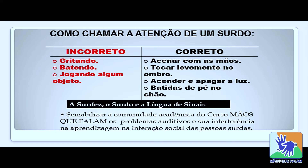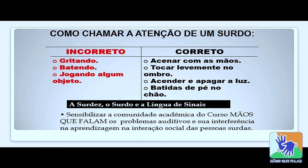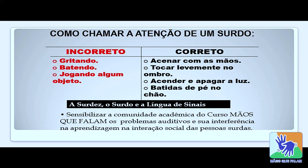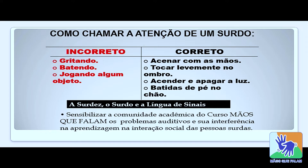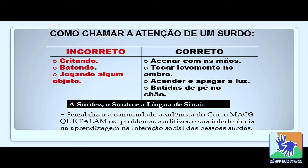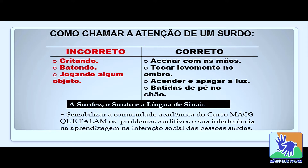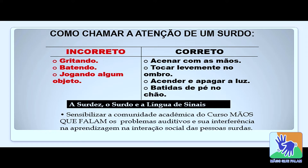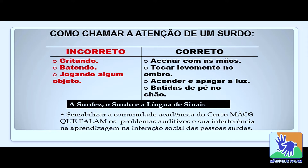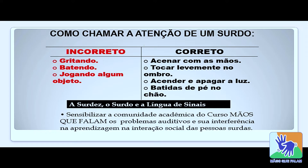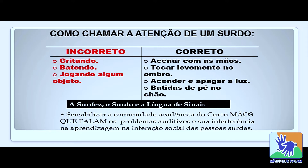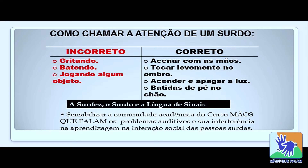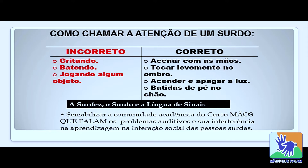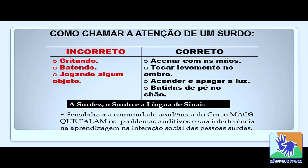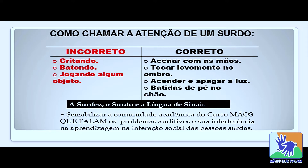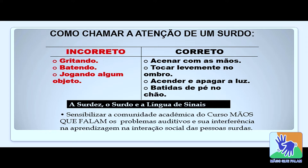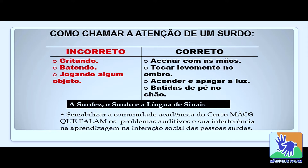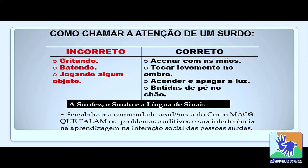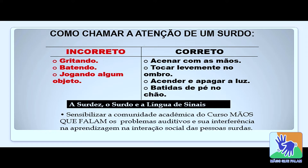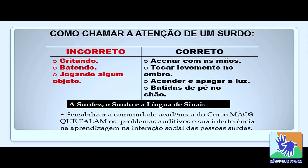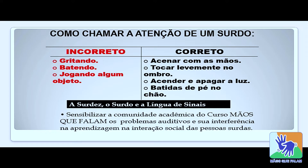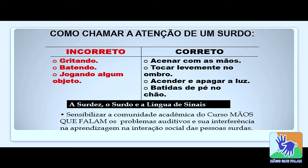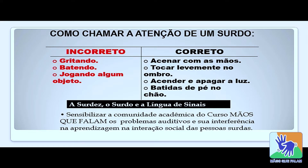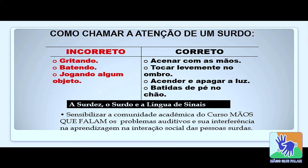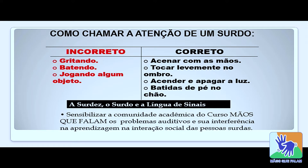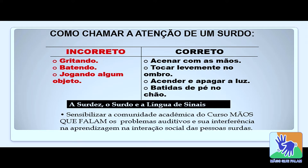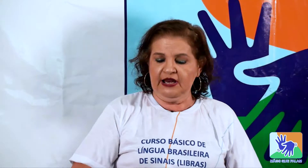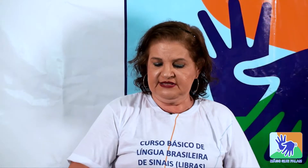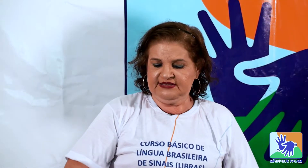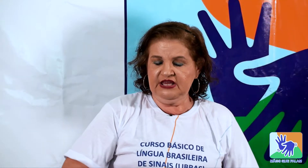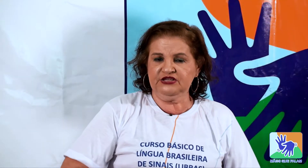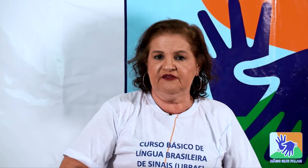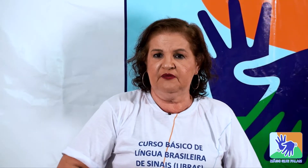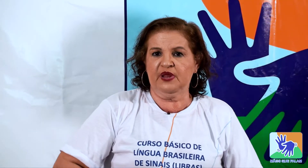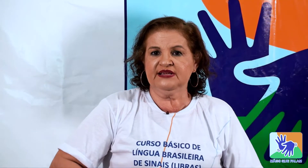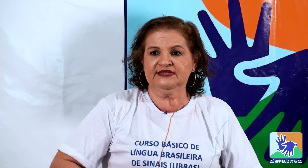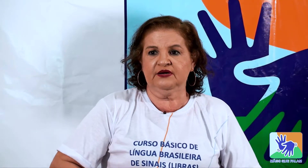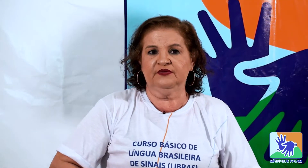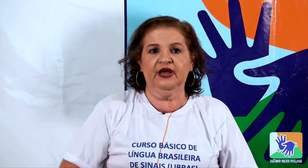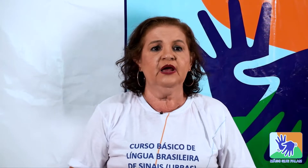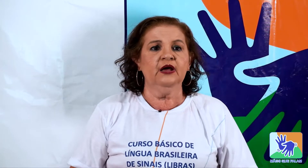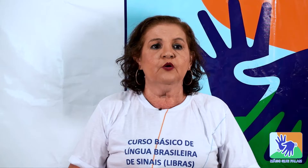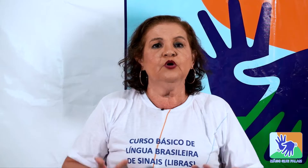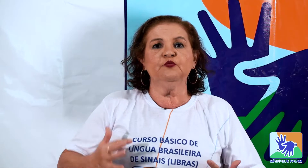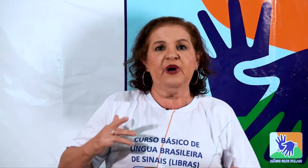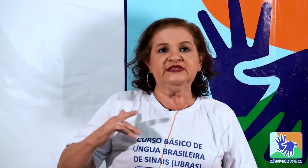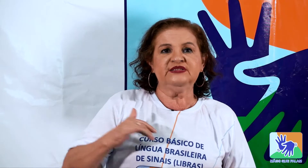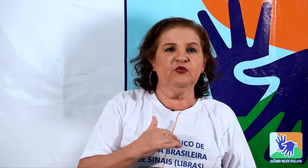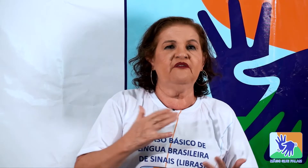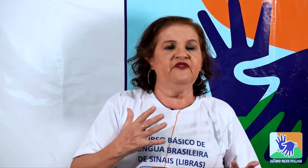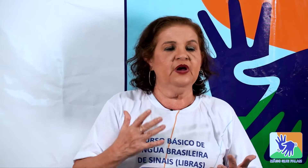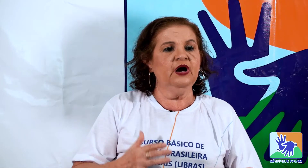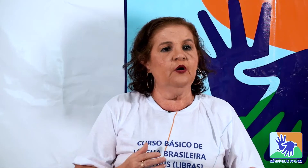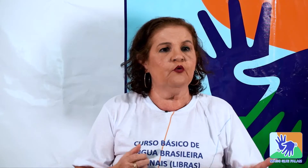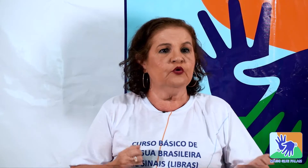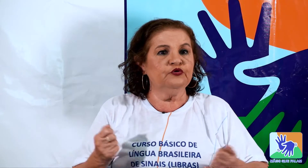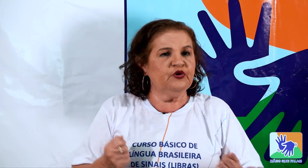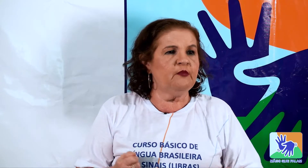luz, certo? Batida no pé, no chão, porque ele sente a vibração, né? Quando passa-se um avião, quando tem uma